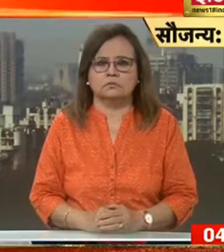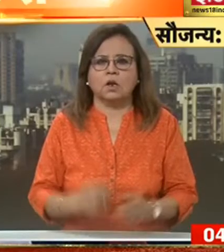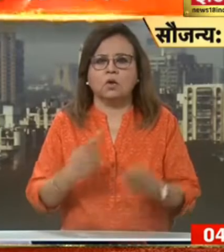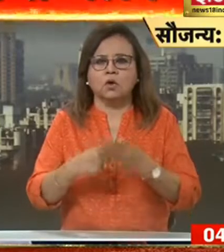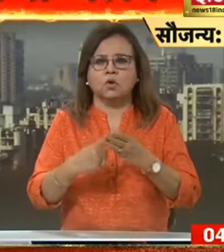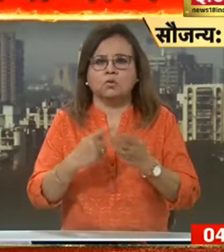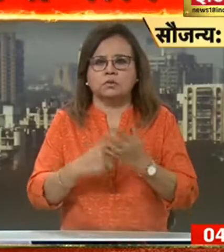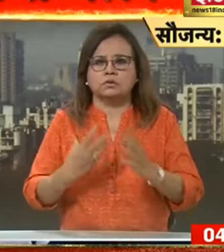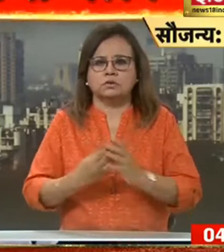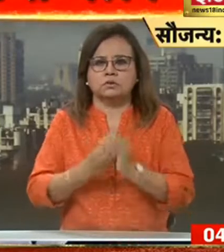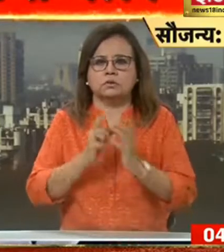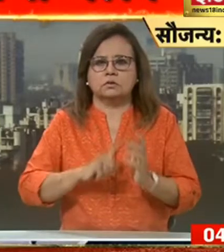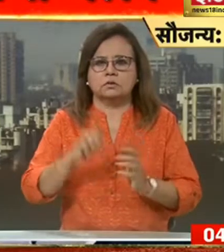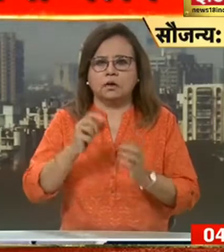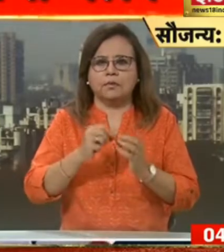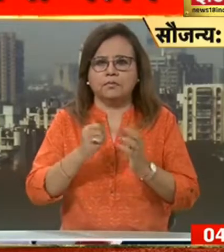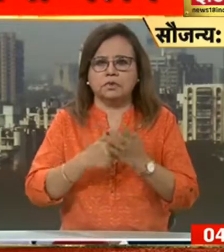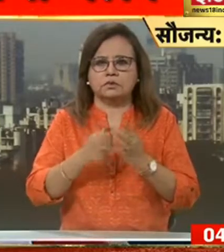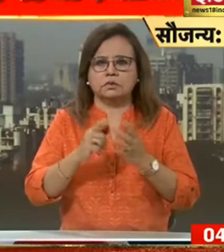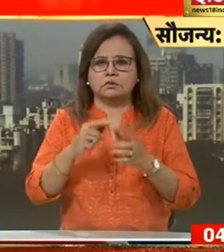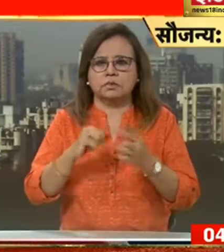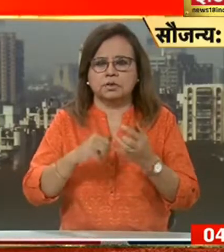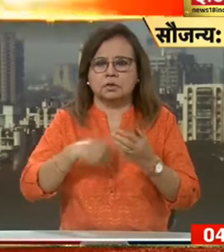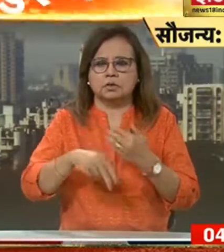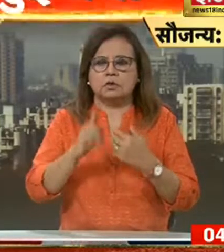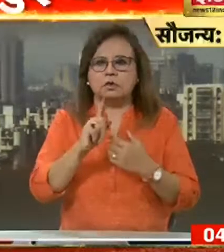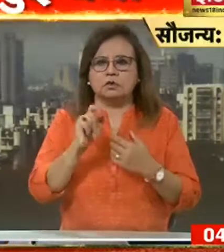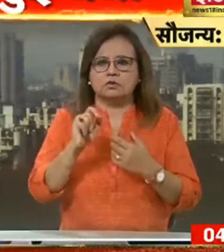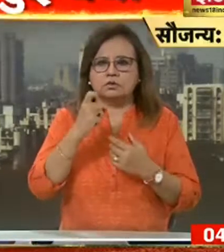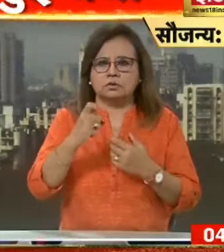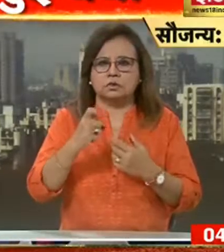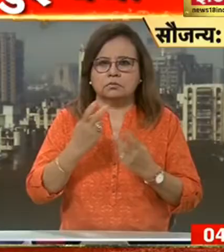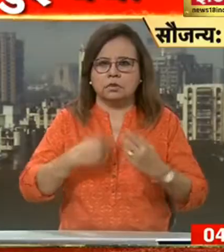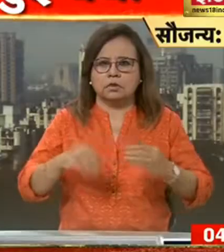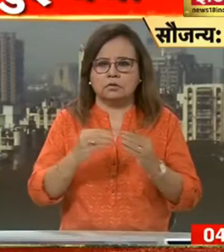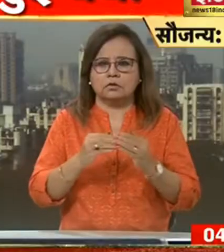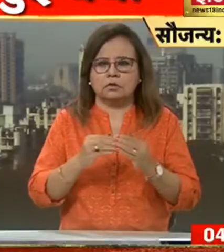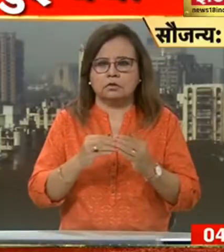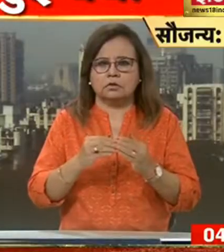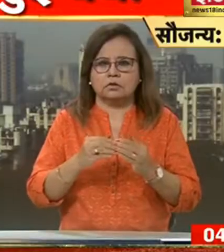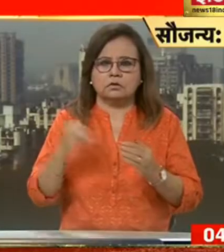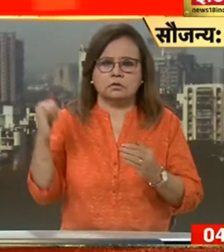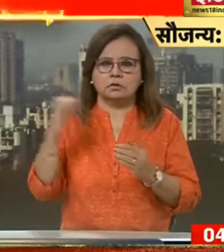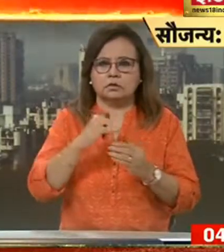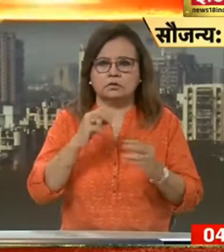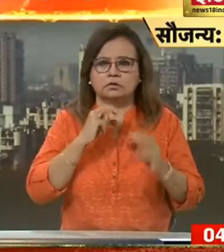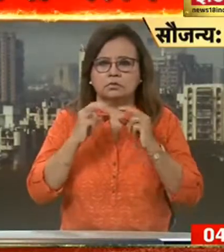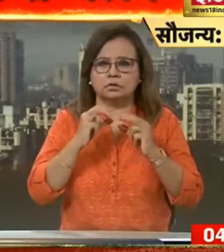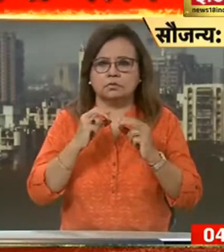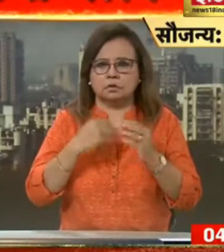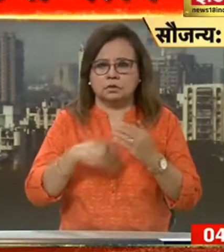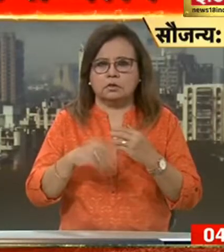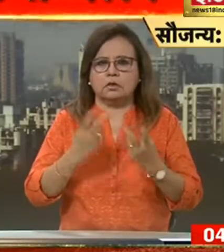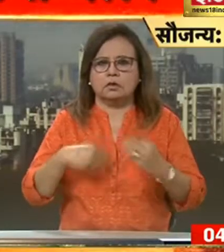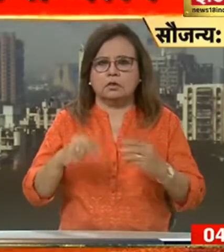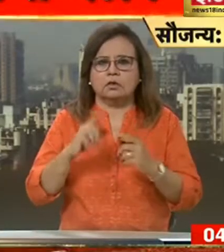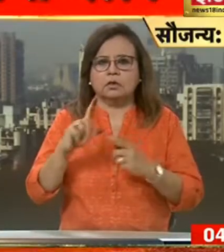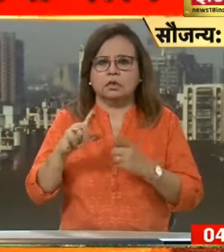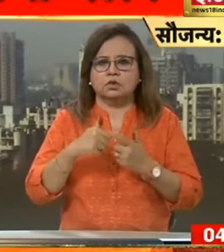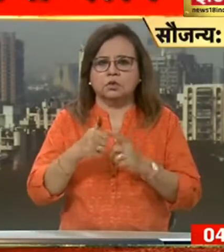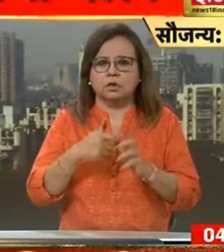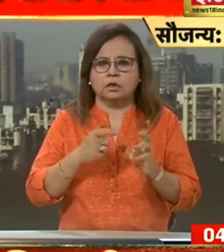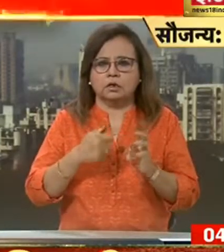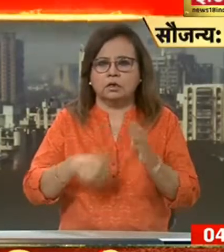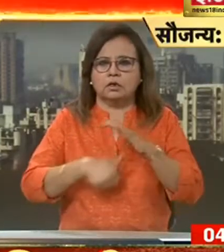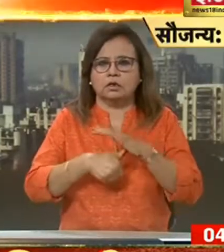कि यूरोपीय संघ के नेताओं ने ब्रसेल्स में आयोजित एक सातवें शिखर सम्मेलन में प्रवासियों की समस्या पर चर्चा की बैठक में लिख यानि